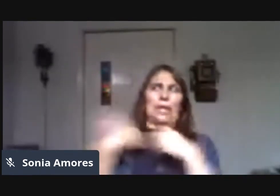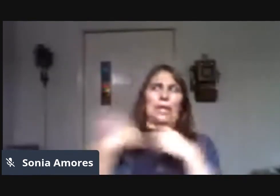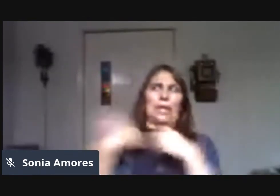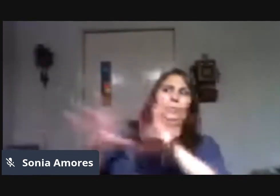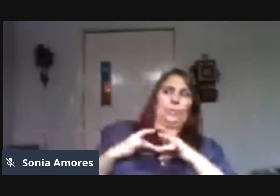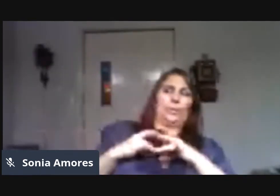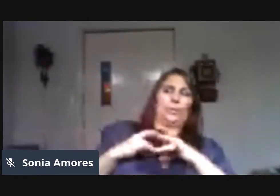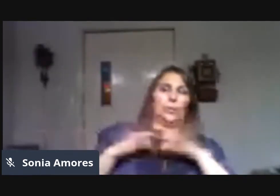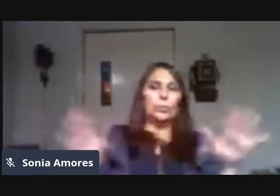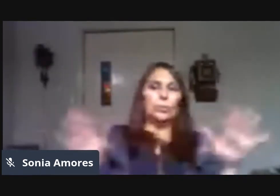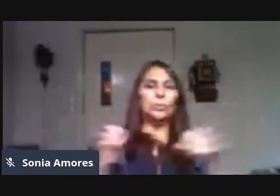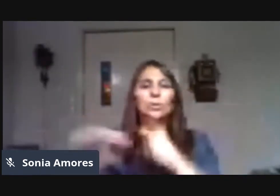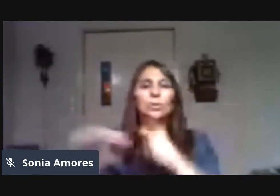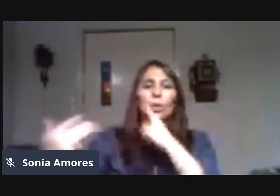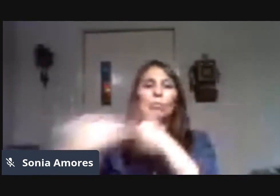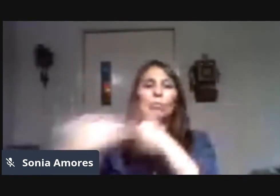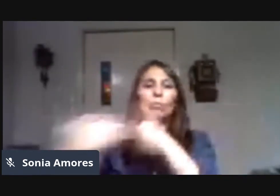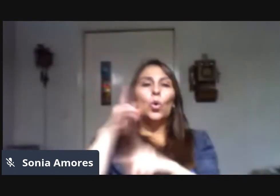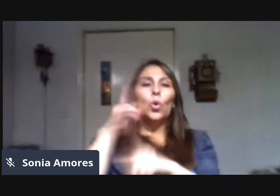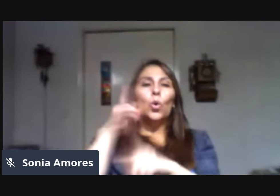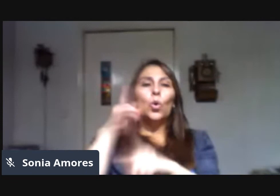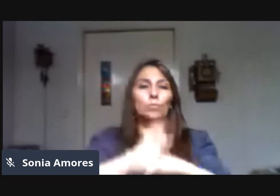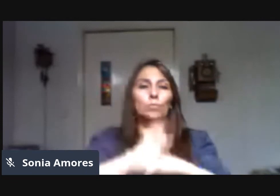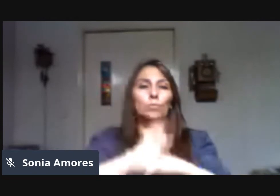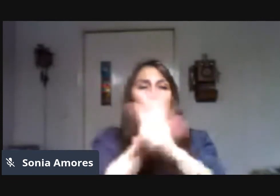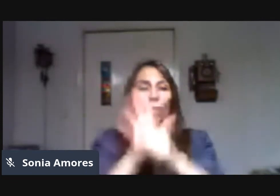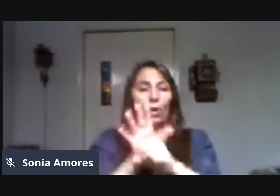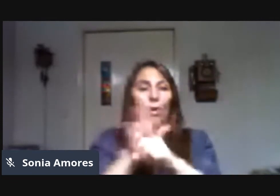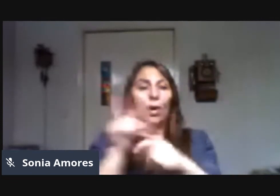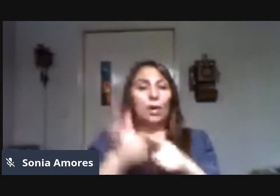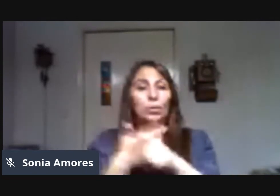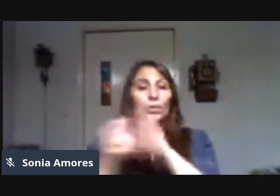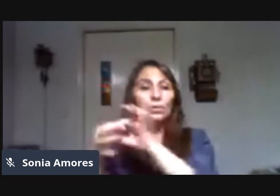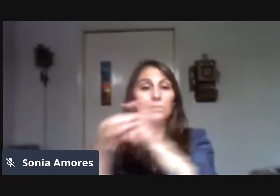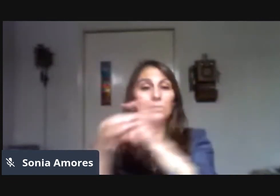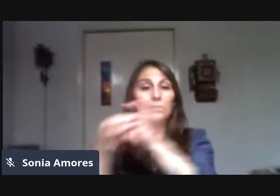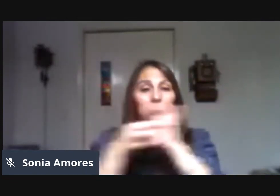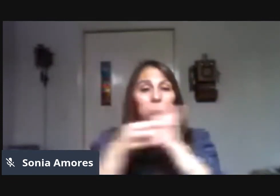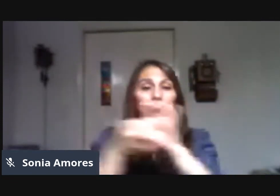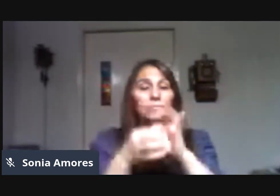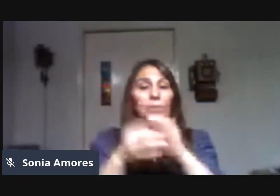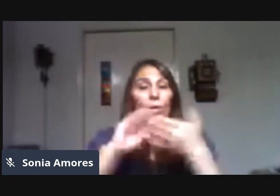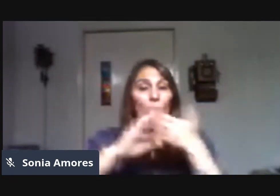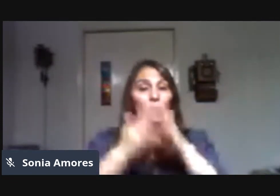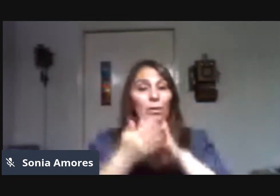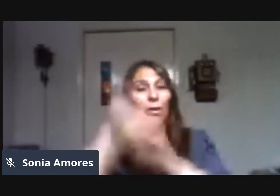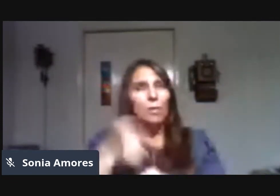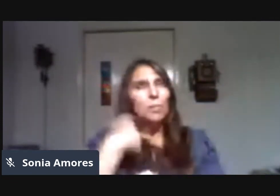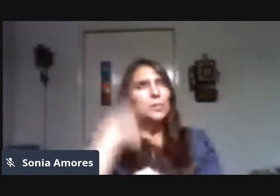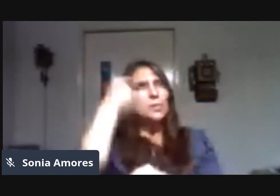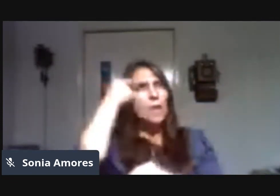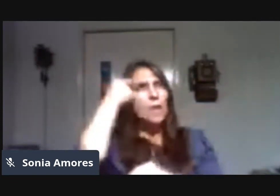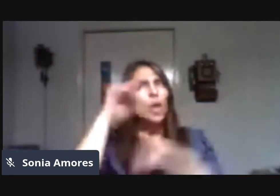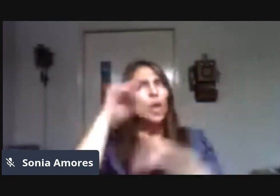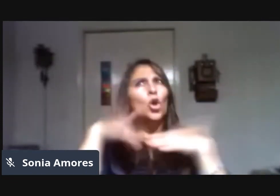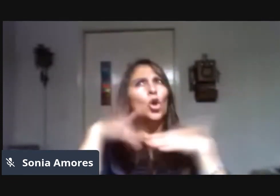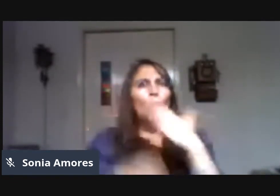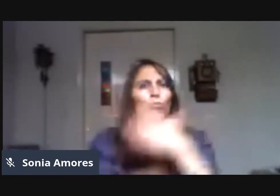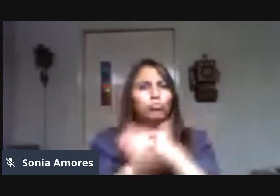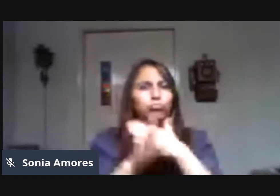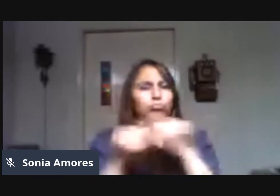del coronavirus. Entonces los vínculos comunitarios necesitamos recrear maneras para mantenerlos, ¿sí? Y